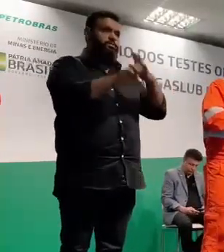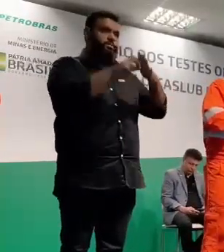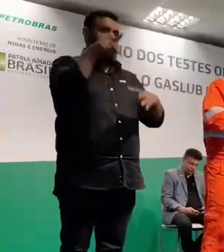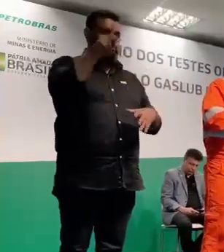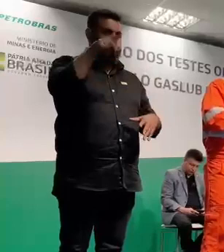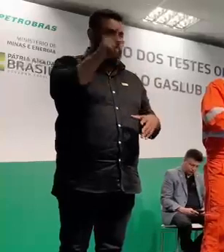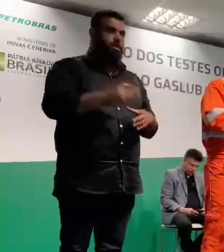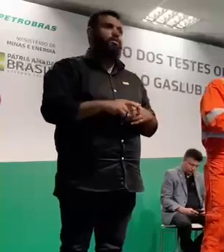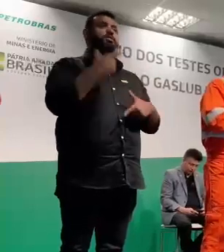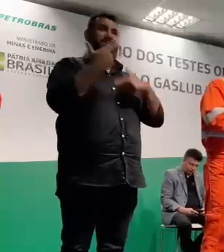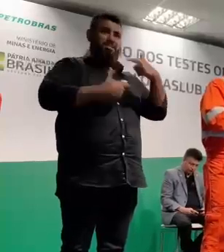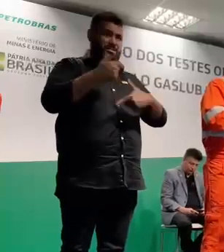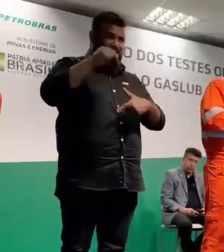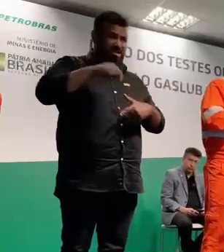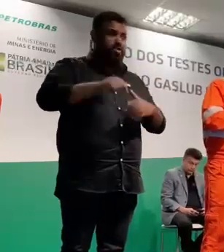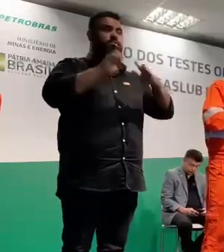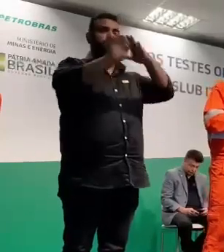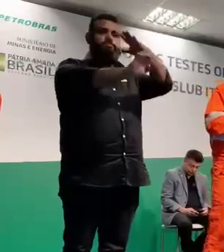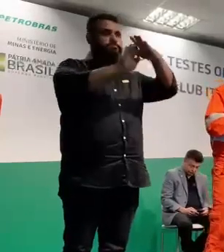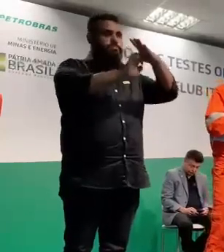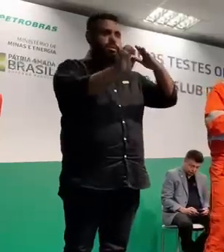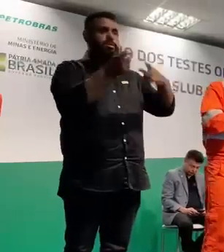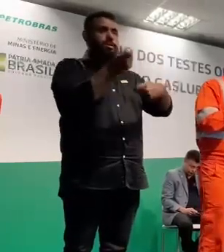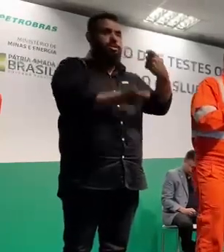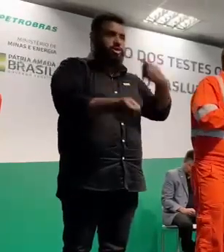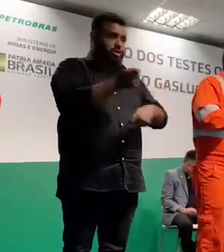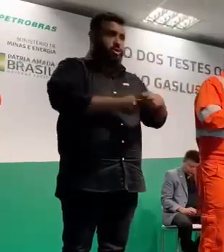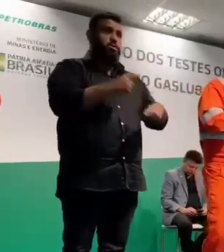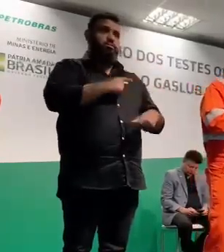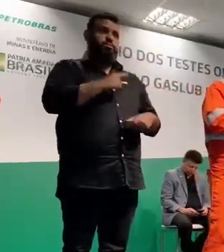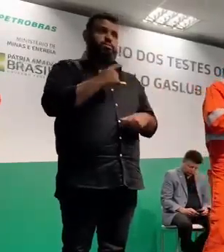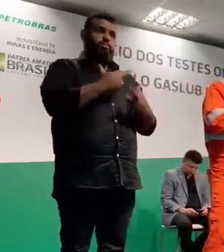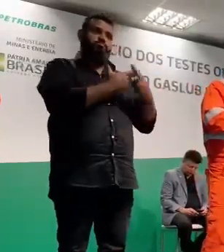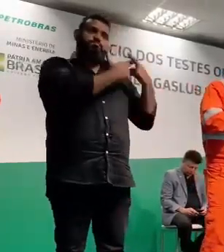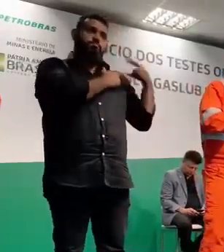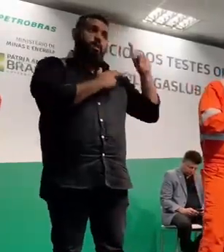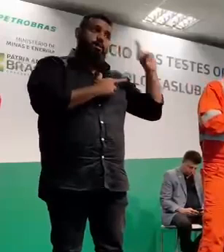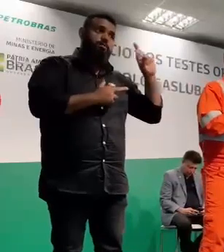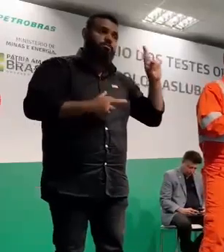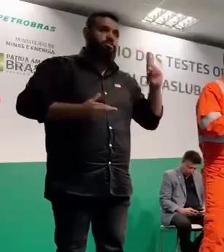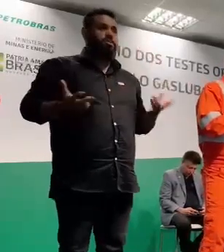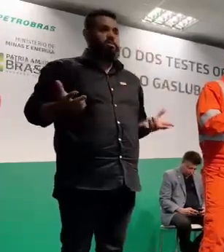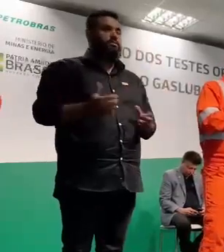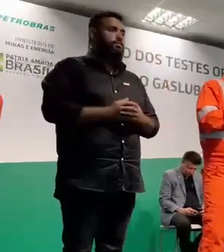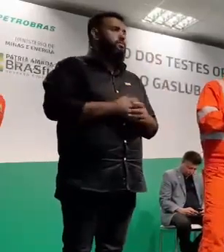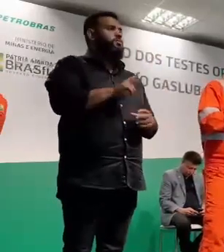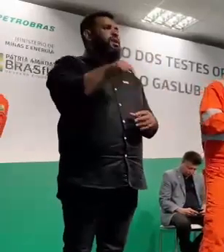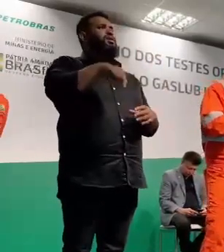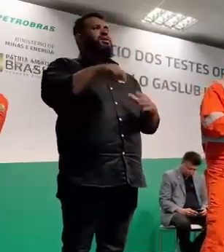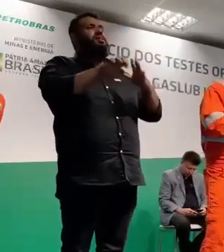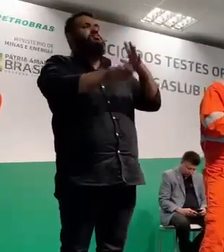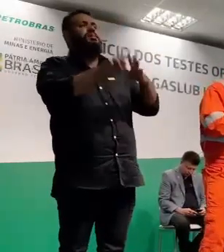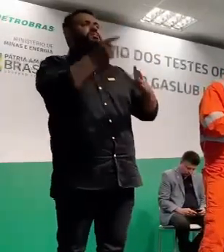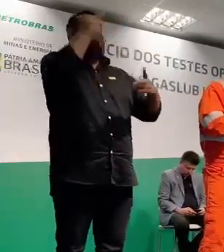fato, trabalhamos numa empresa e fazemos uma gestão responsável. Não podemos fazer aqui da empresa um campo